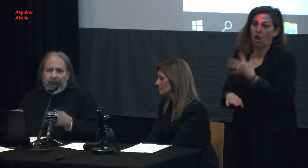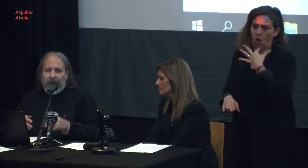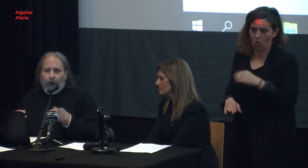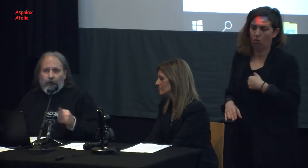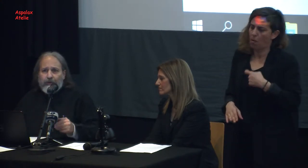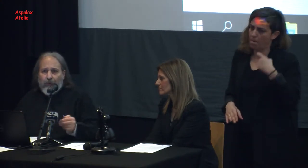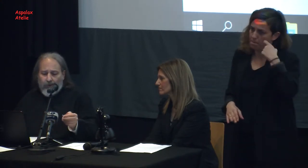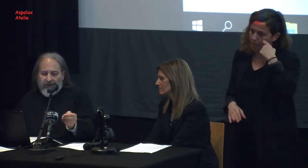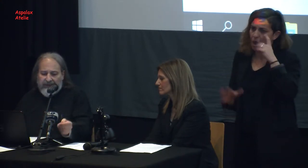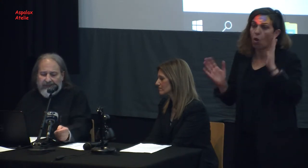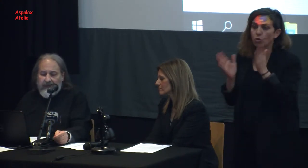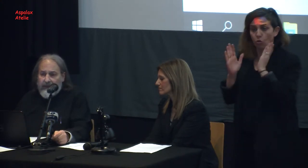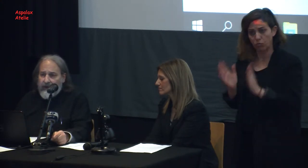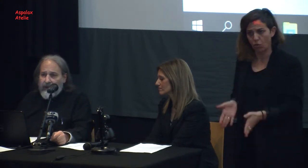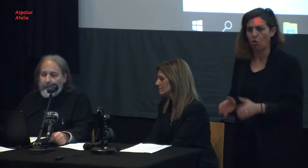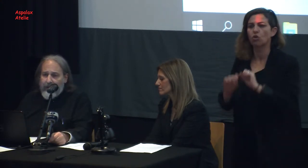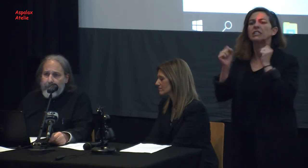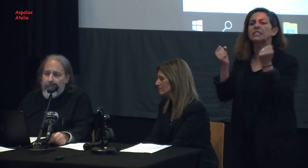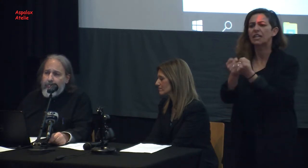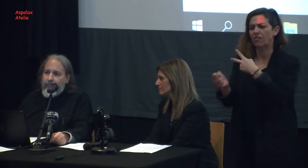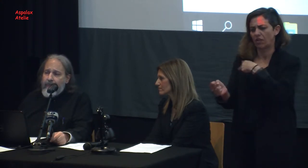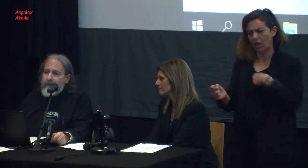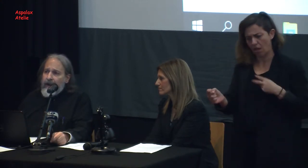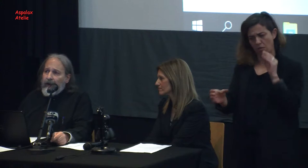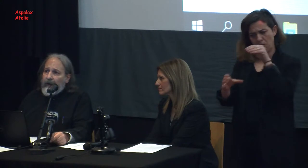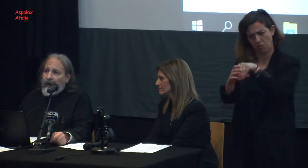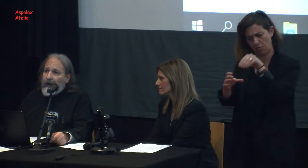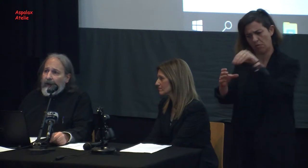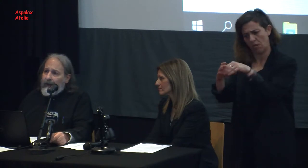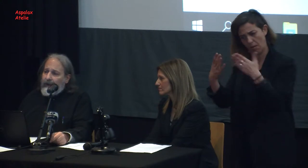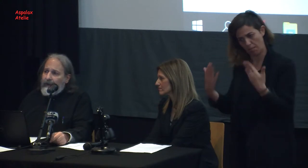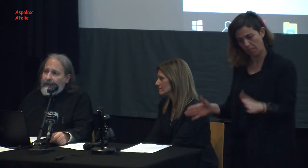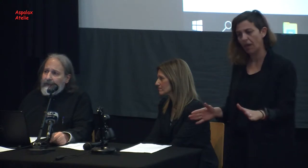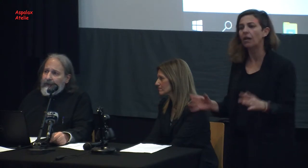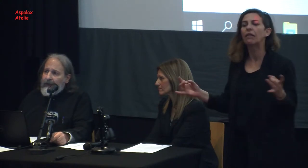συμμετέχω όσο μπορούσα σε συνέδρια κλπ.